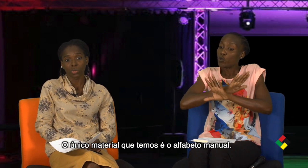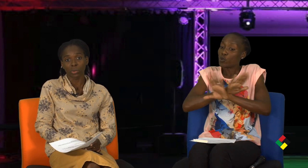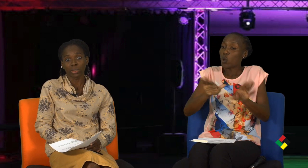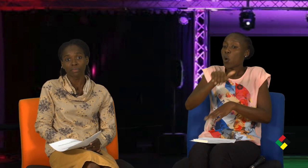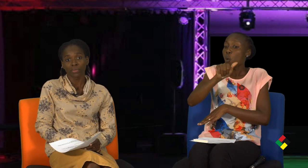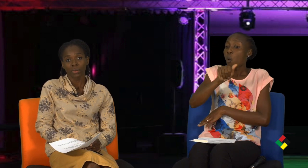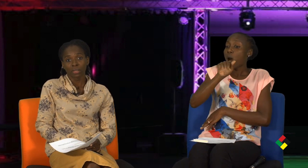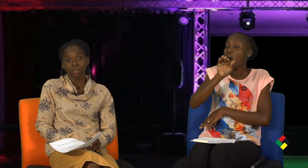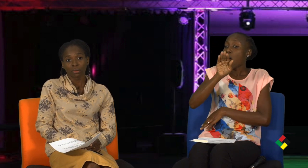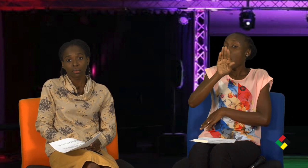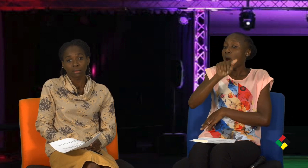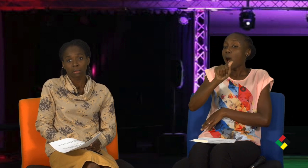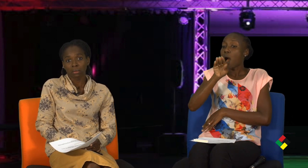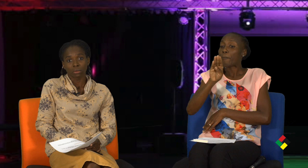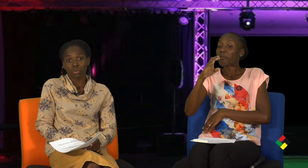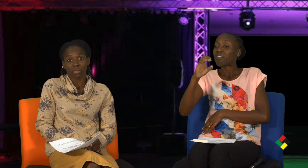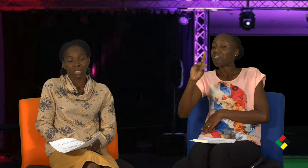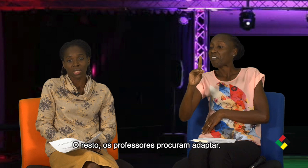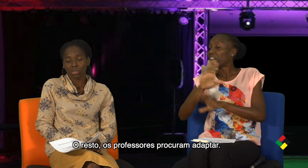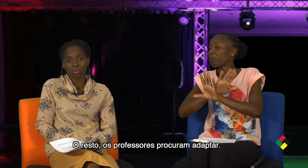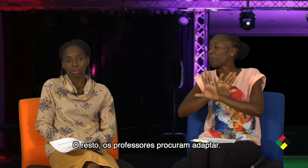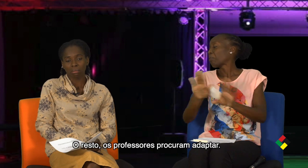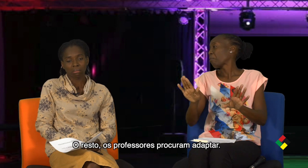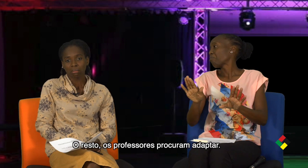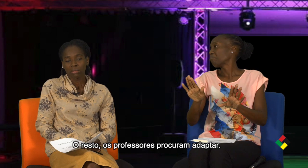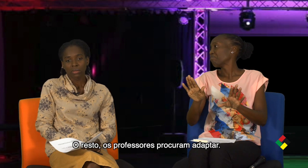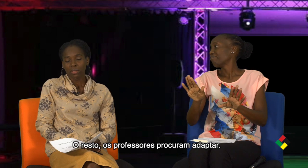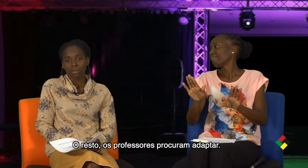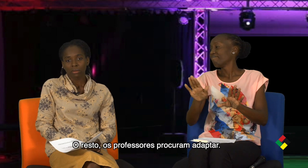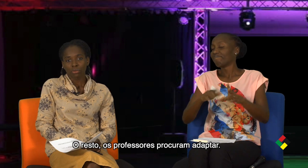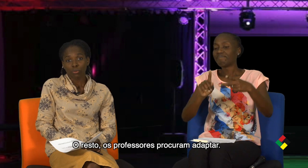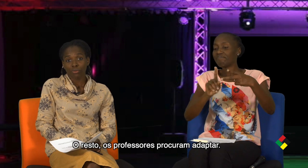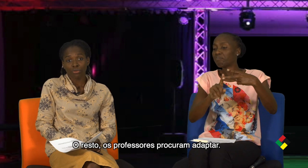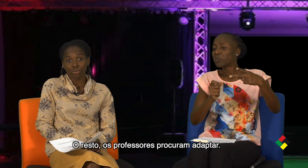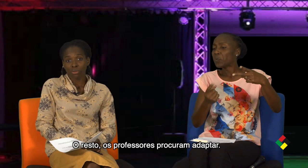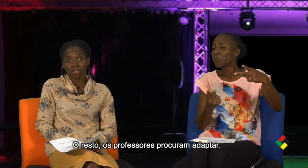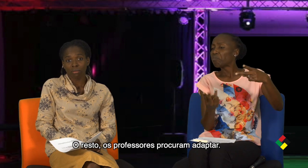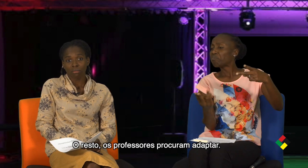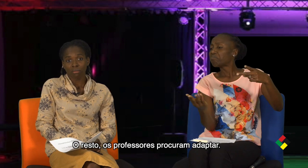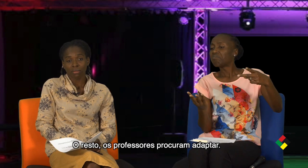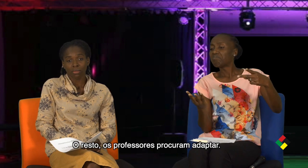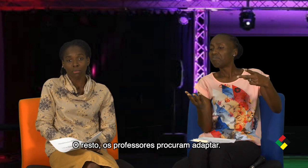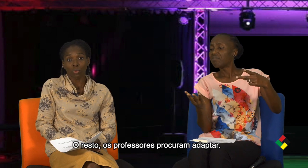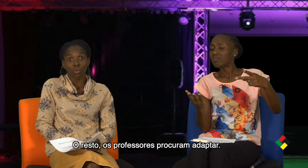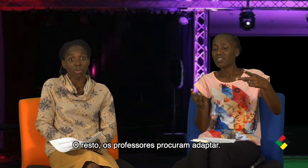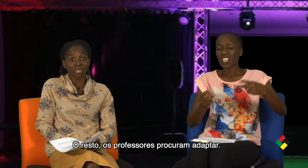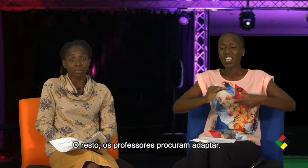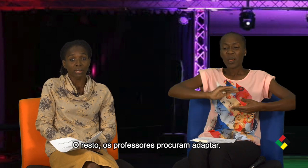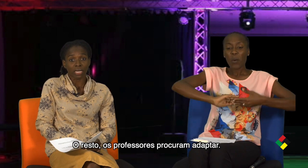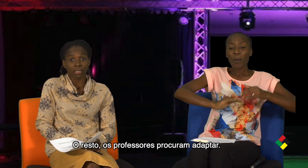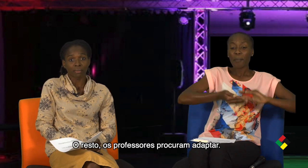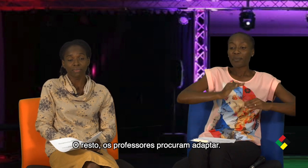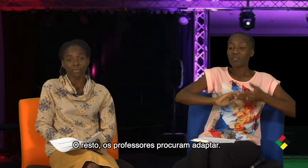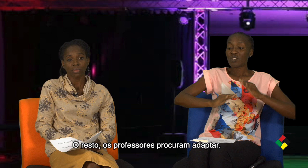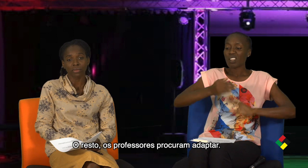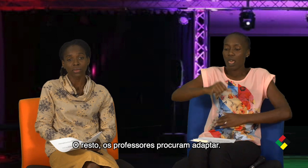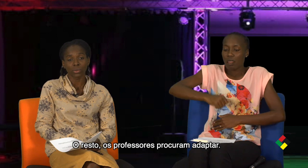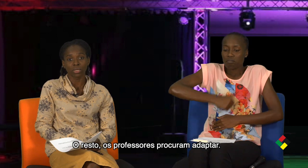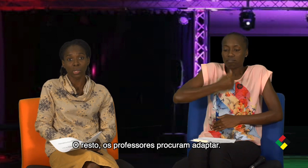é? O resto, os professores procuram adaptar. Eu